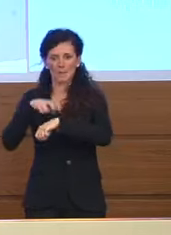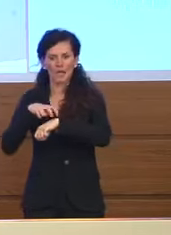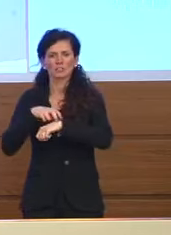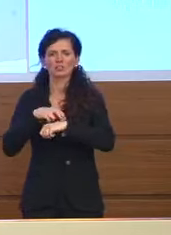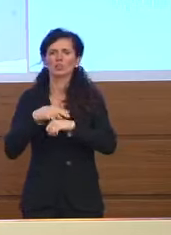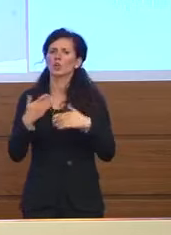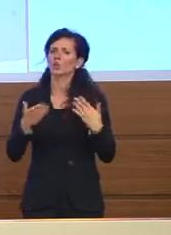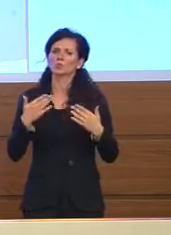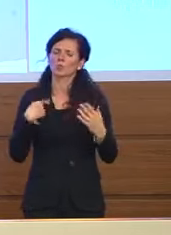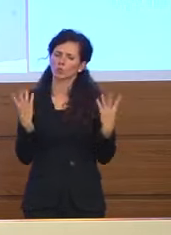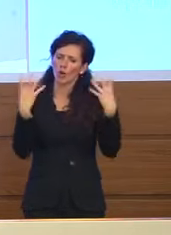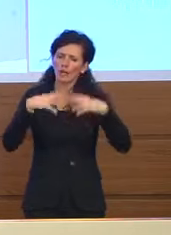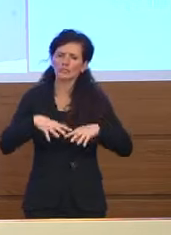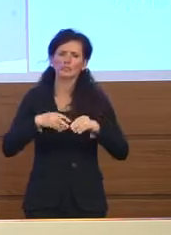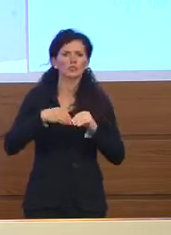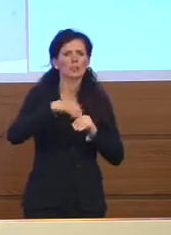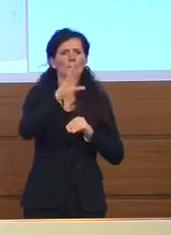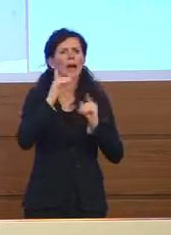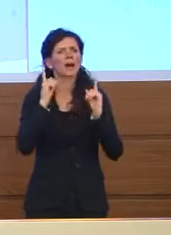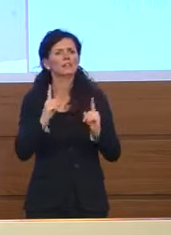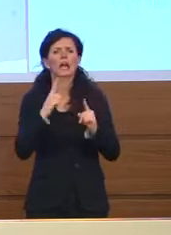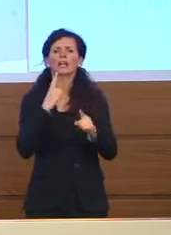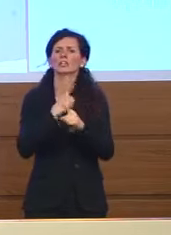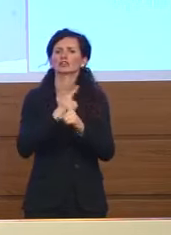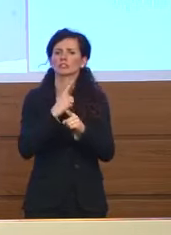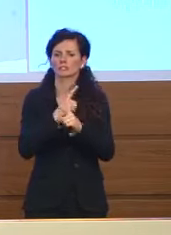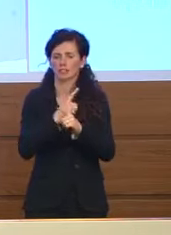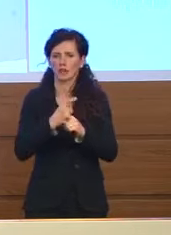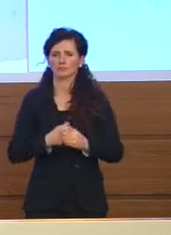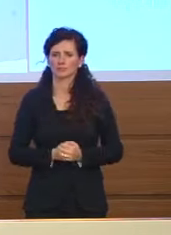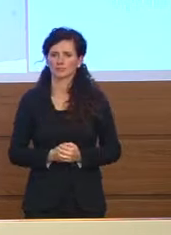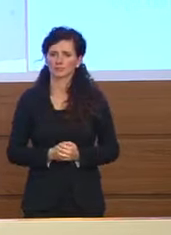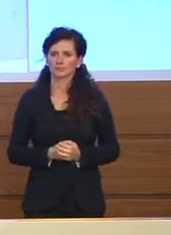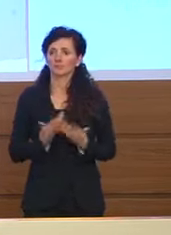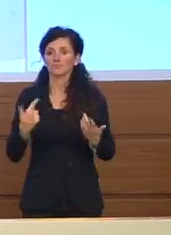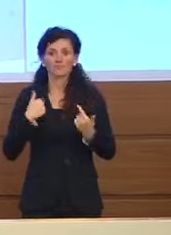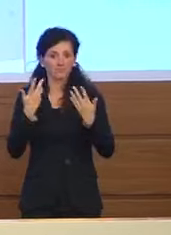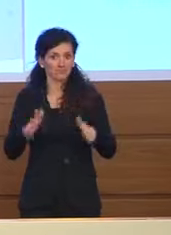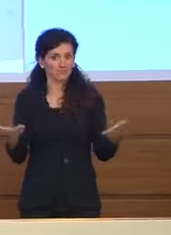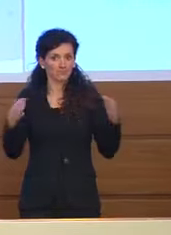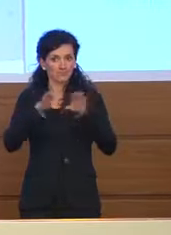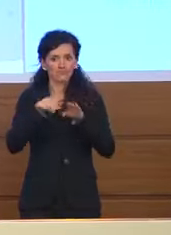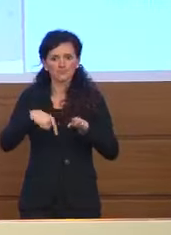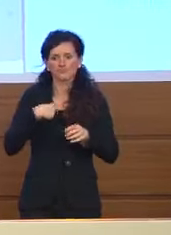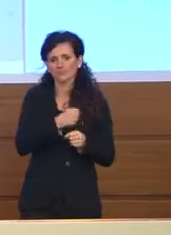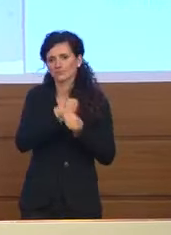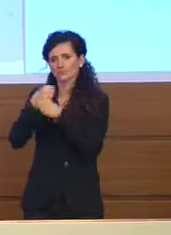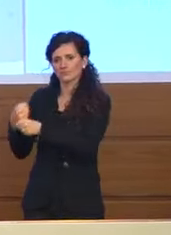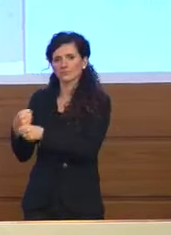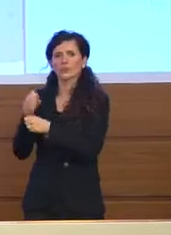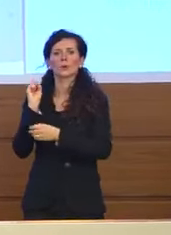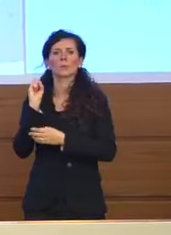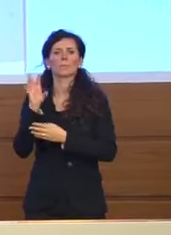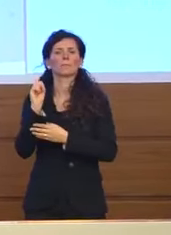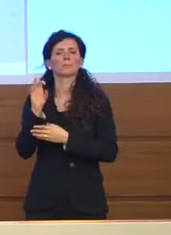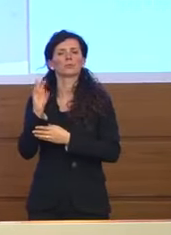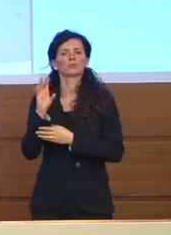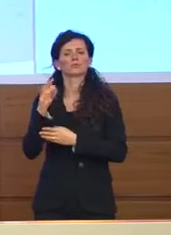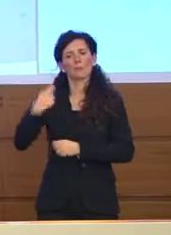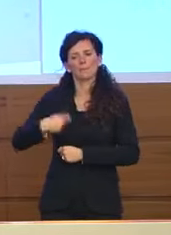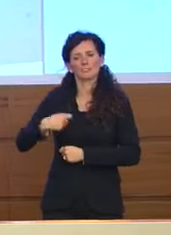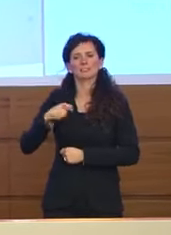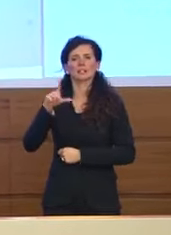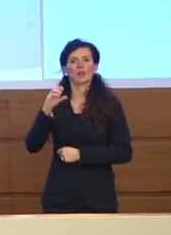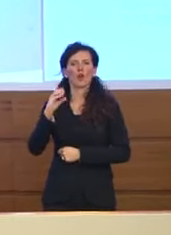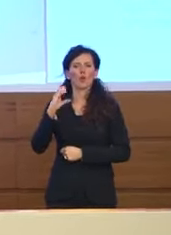sarà bisogno del supporto di questo personale io mi fermo qui lascio la parola al presidente